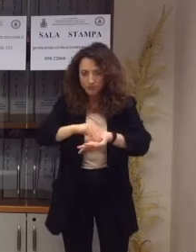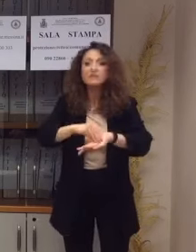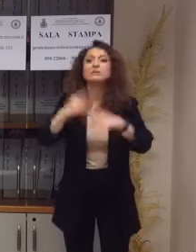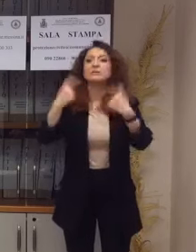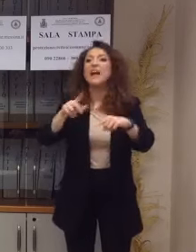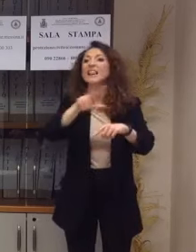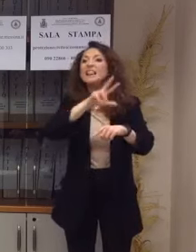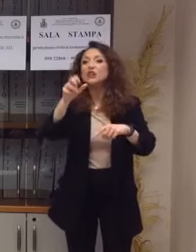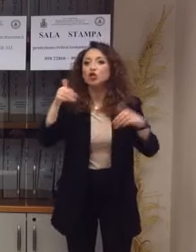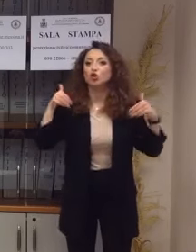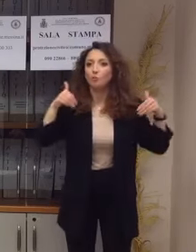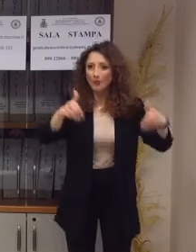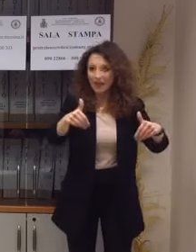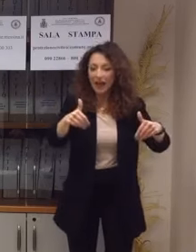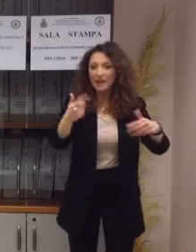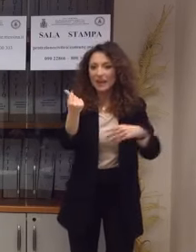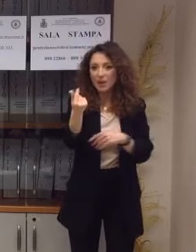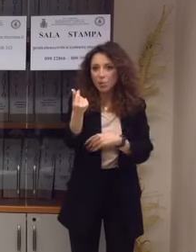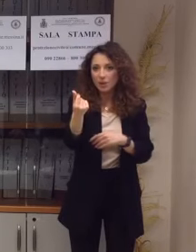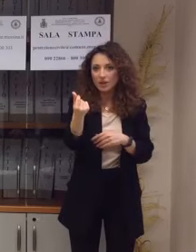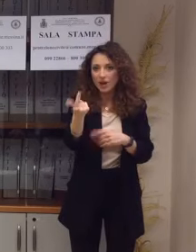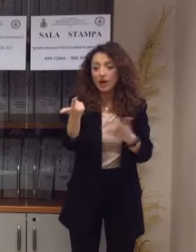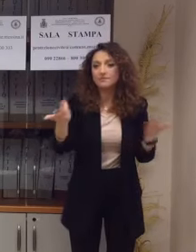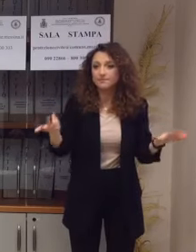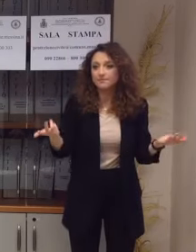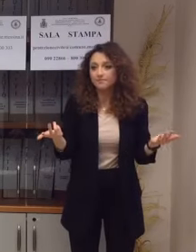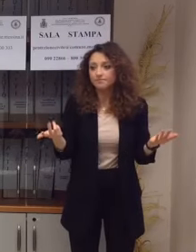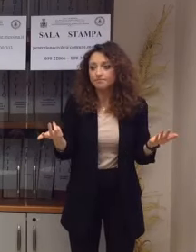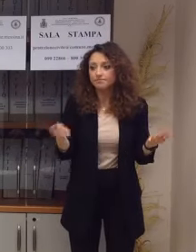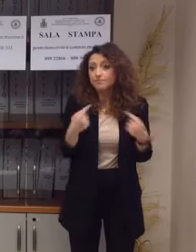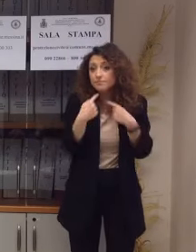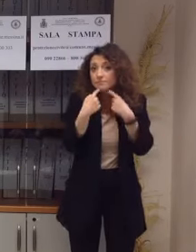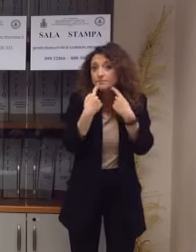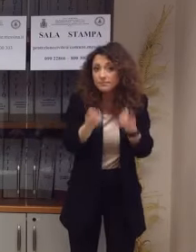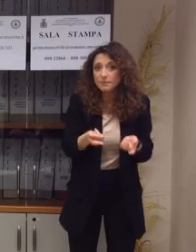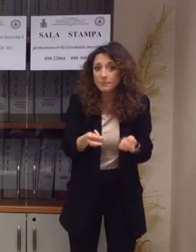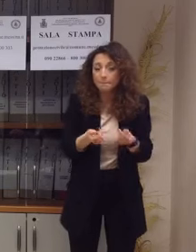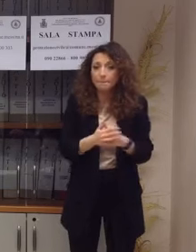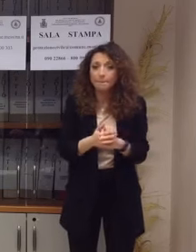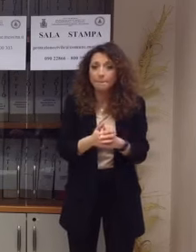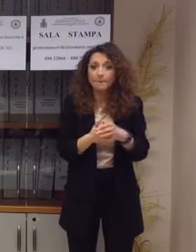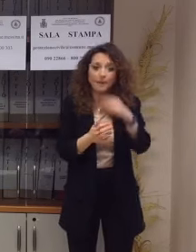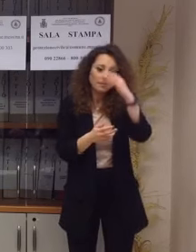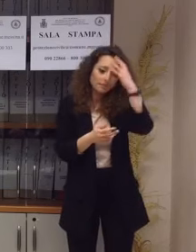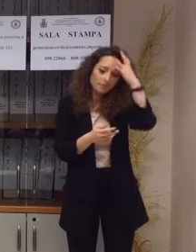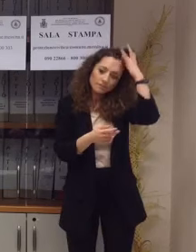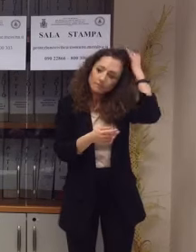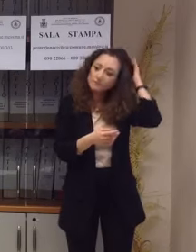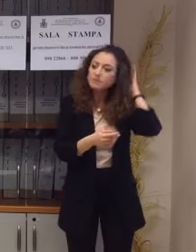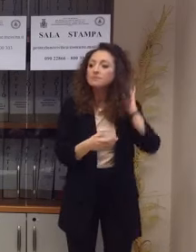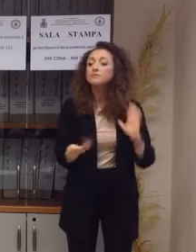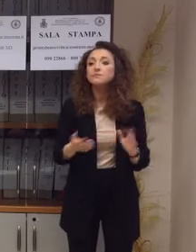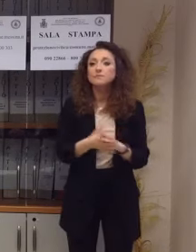di liquidità, e allora vi dico che da questo punto di vista